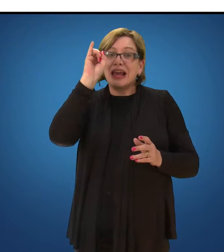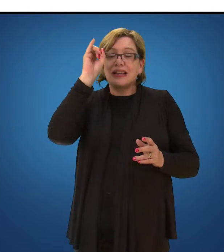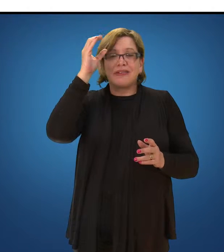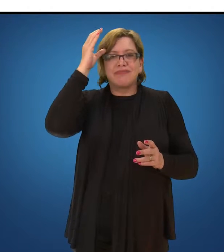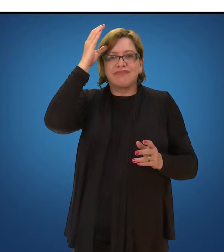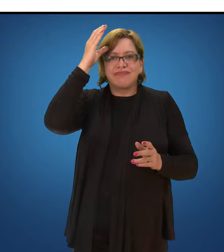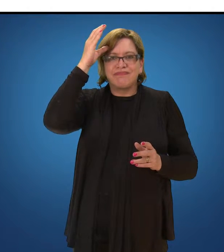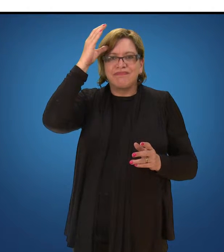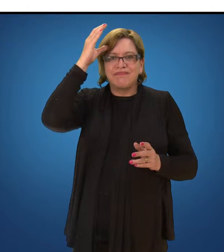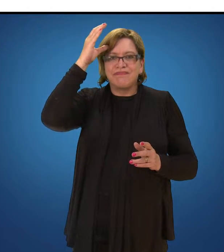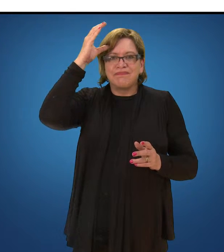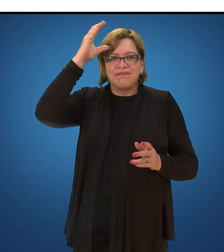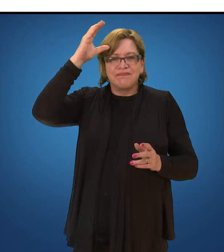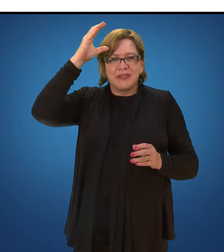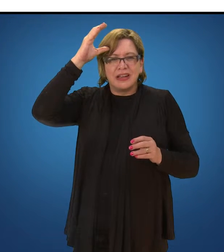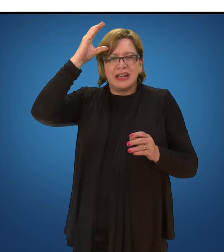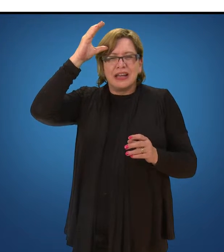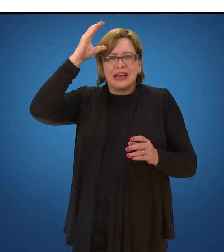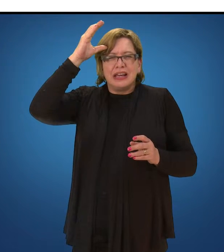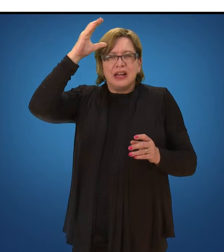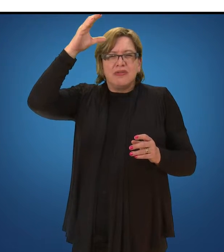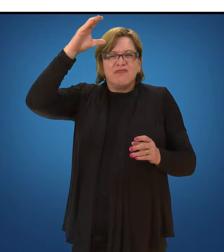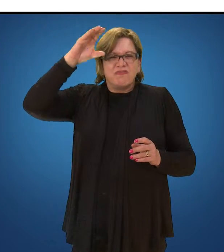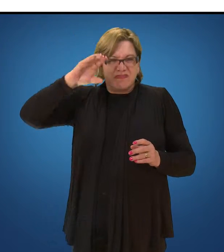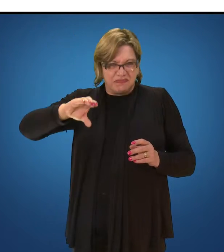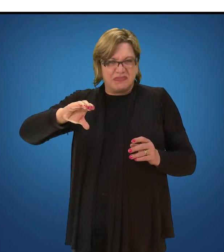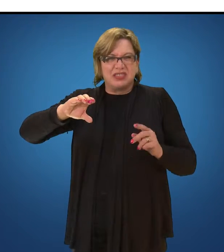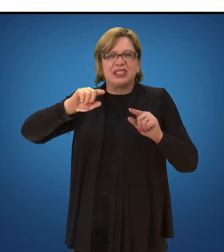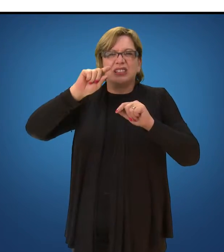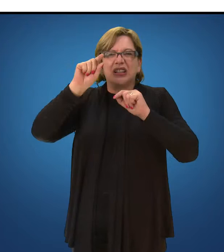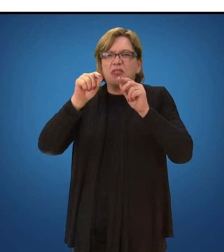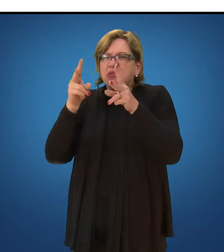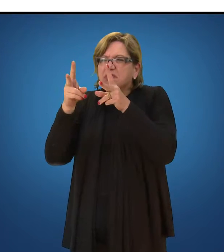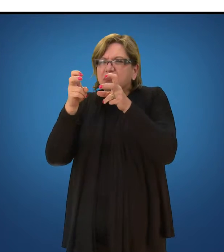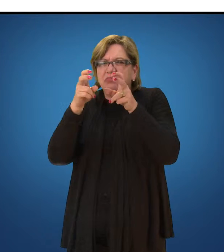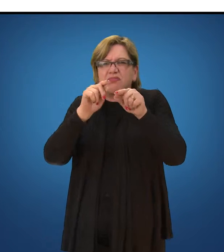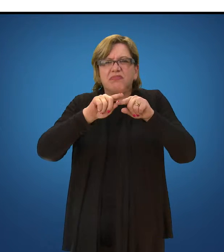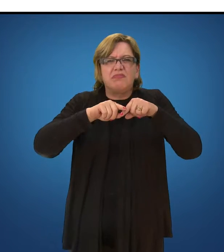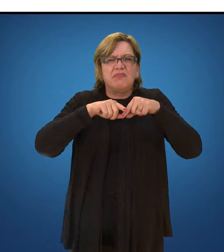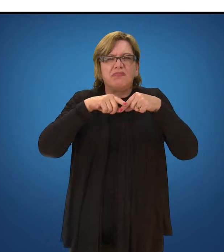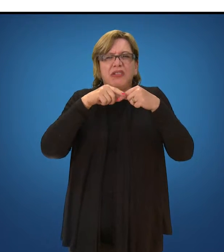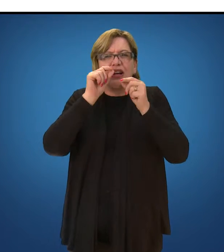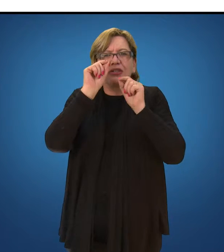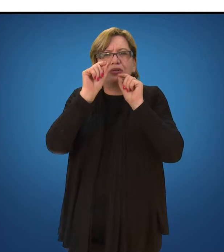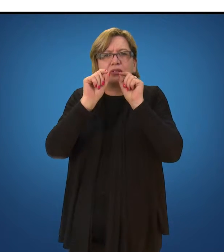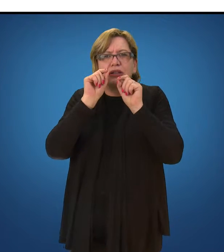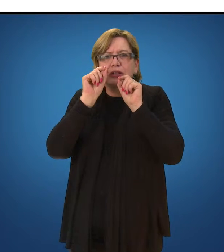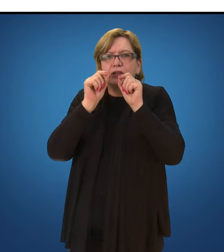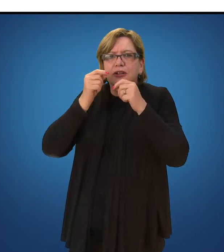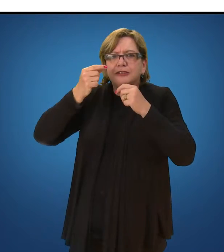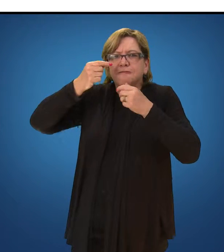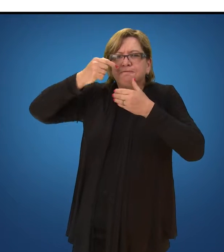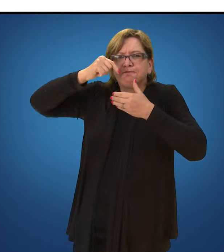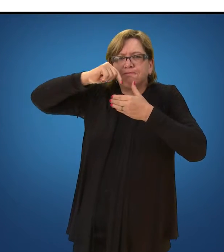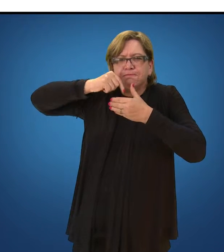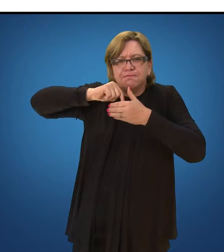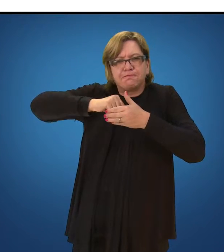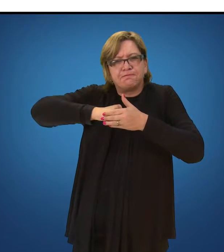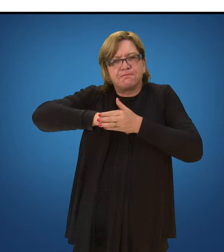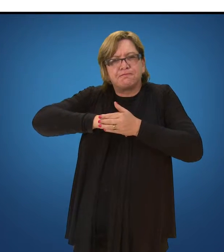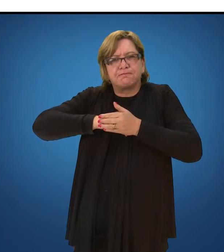domínio não daquilo que nós percebemos claro e distintamente, mas do domínio daquilo que